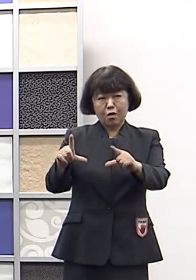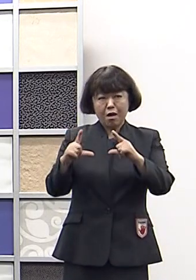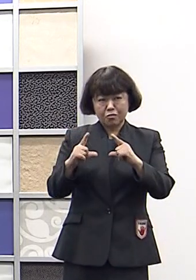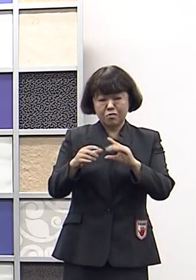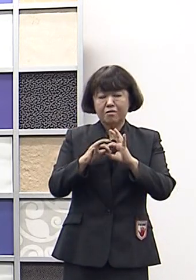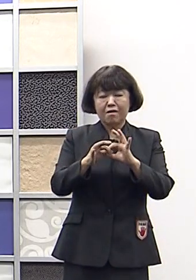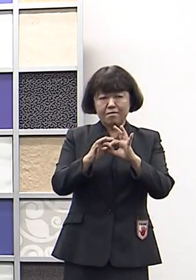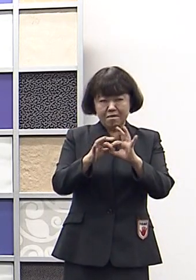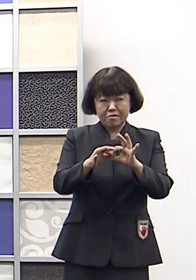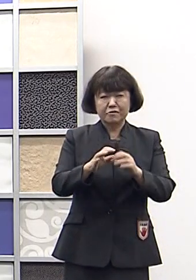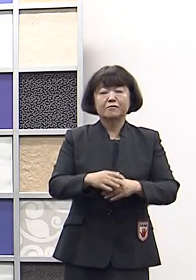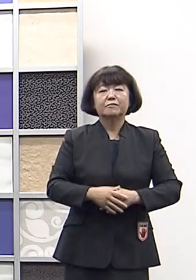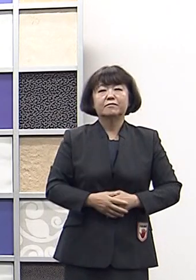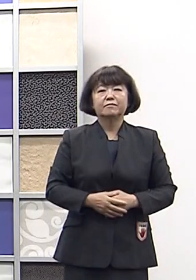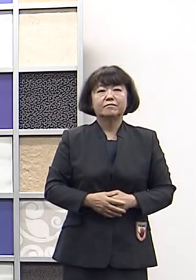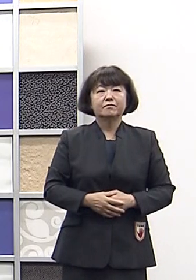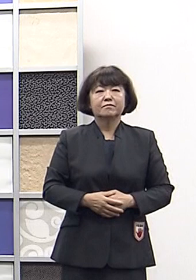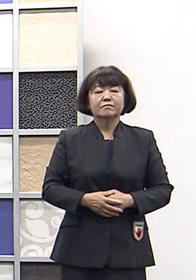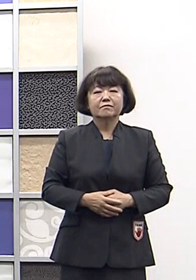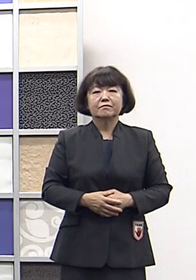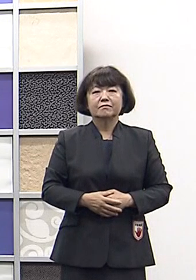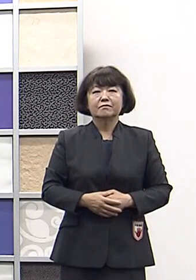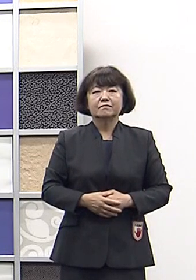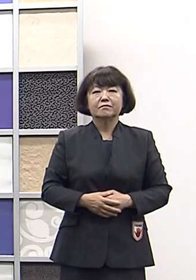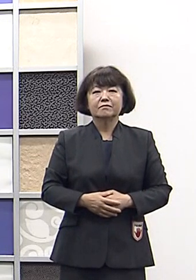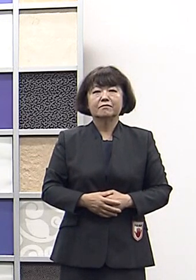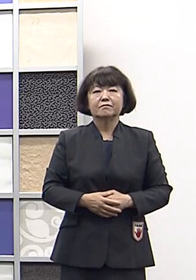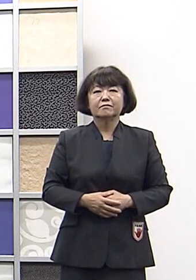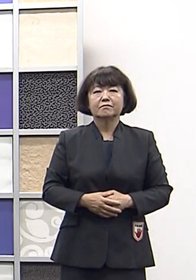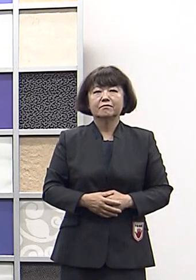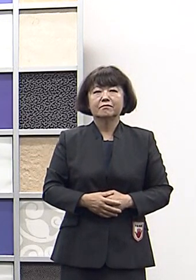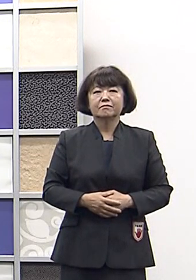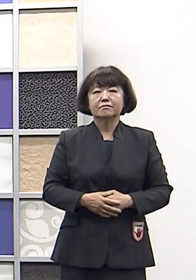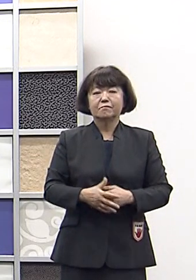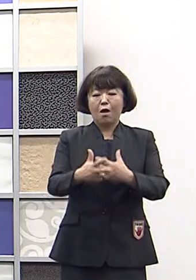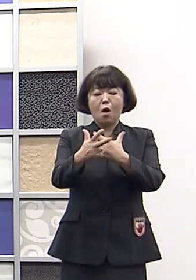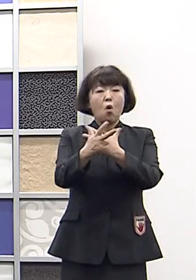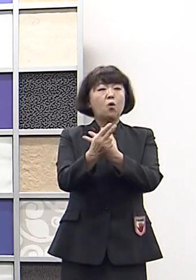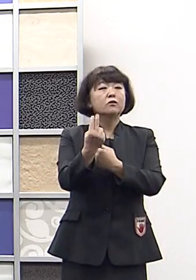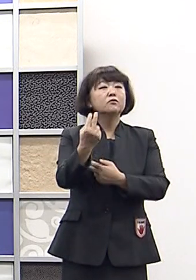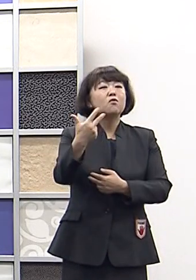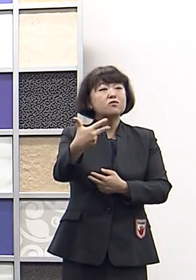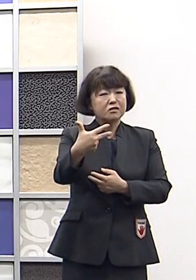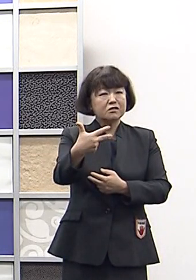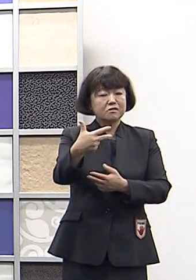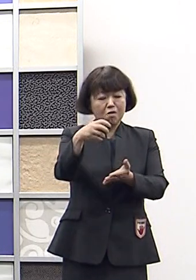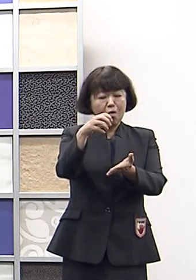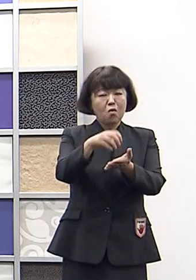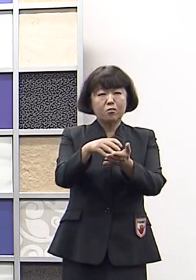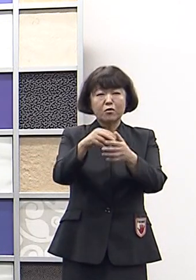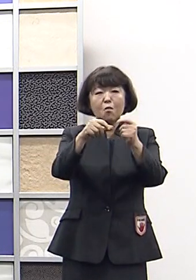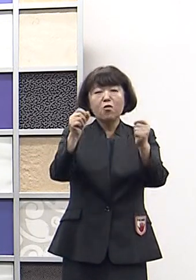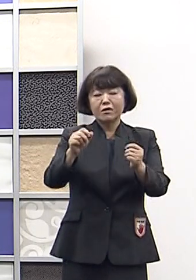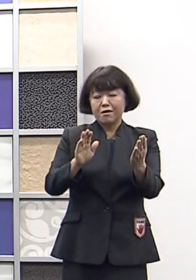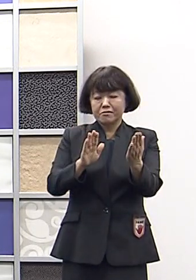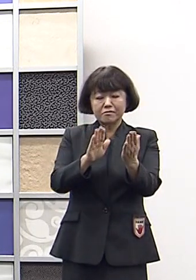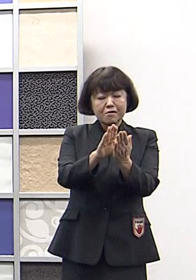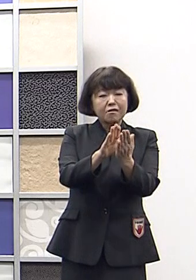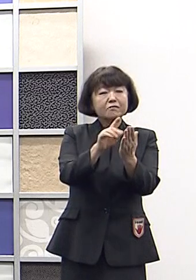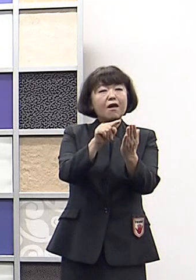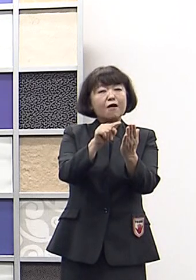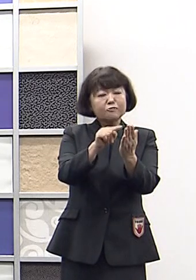ども、先ほど知事は、遠くないうちに期限を設けて、命令を発出するよう指示し